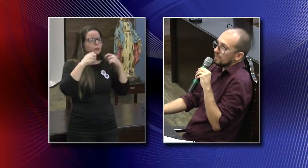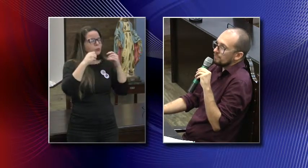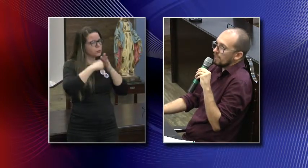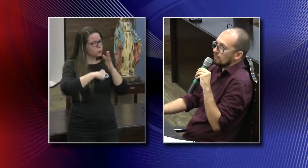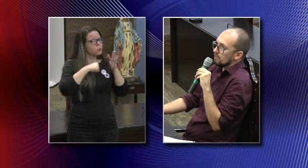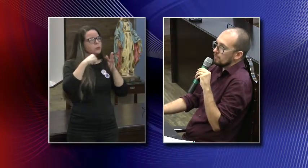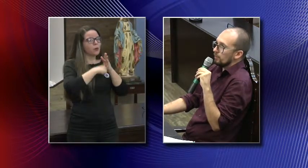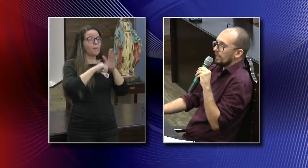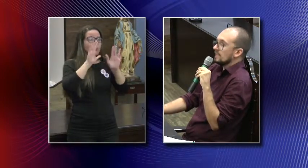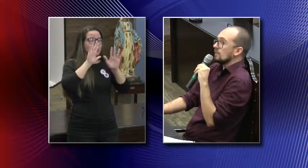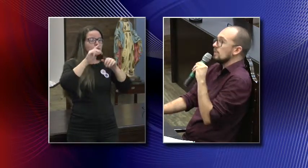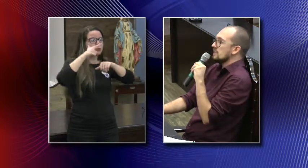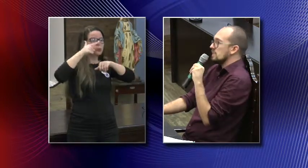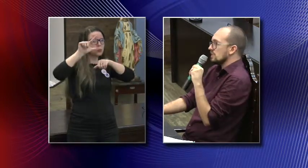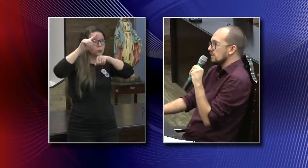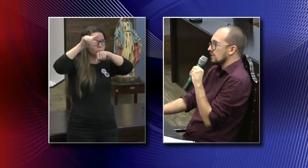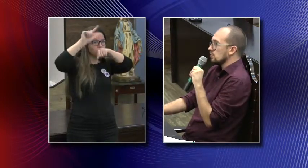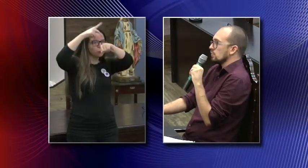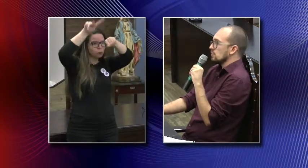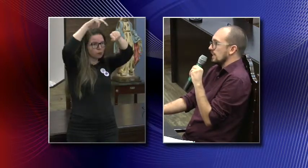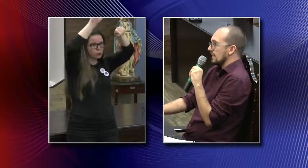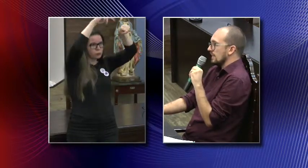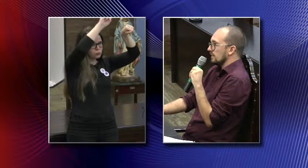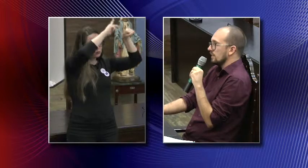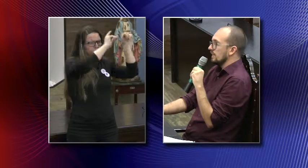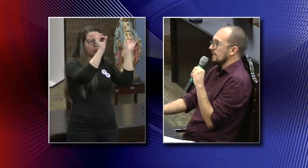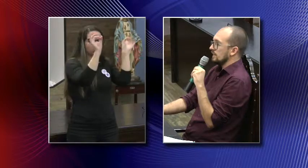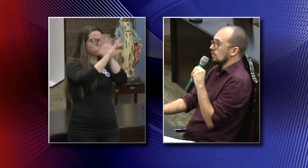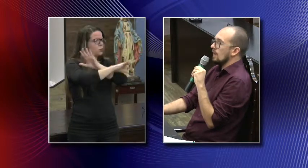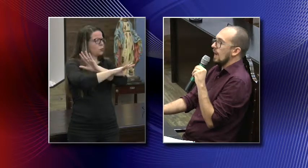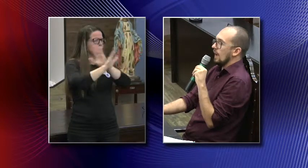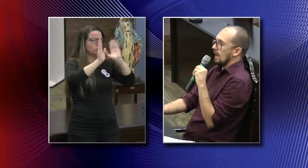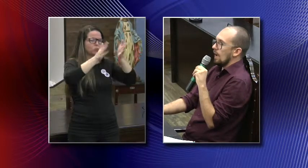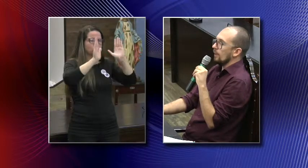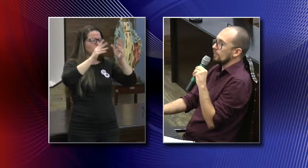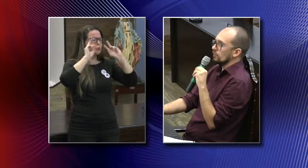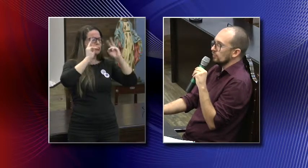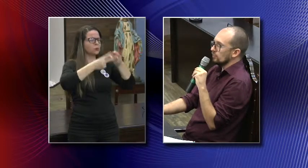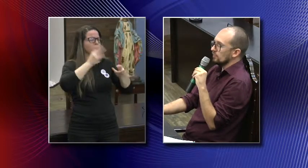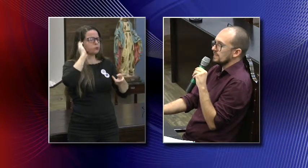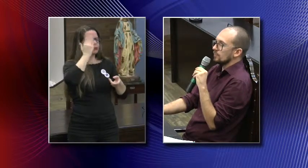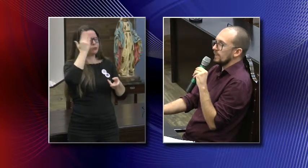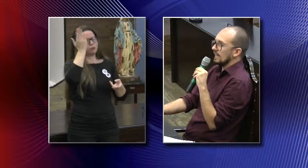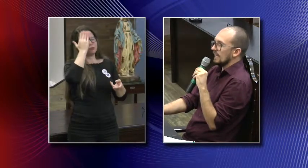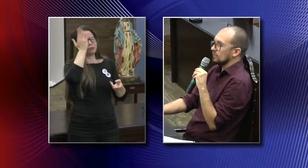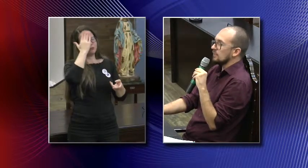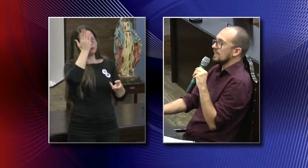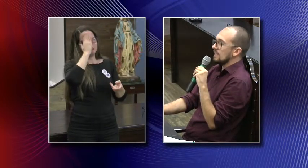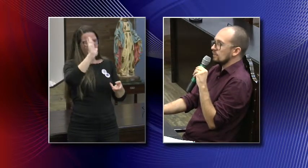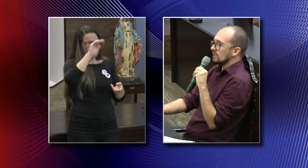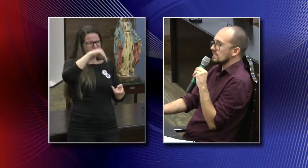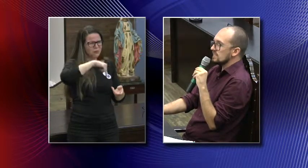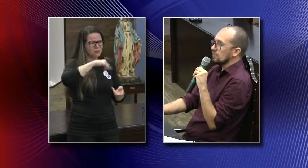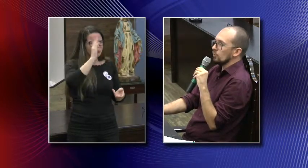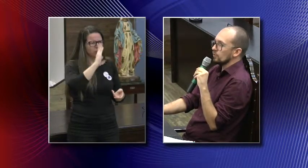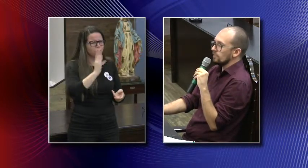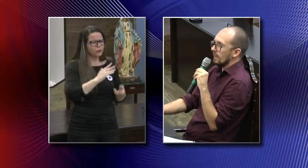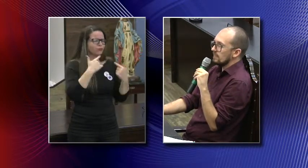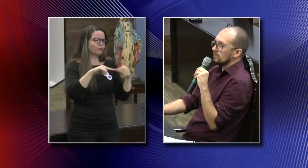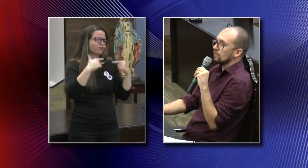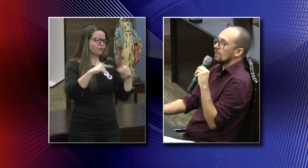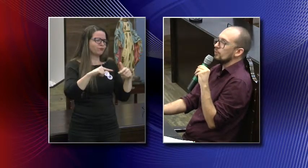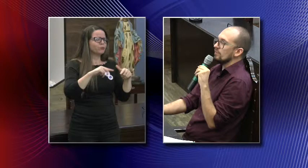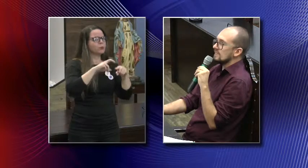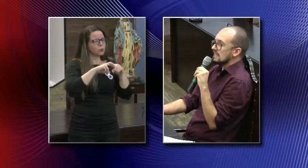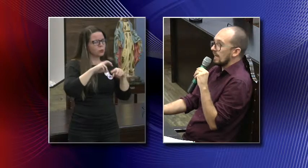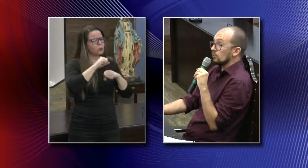não identificam isso, porque ainda não existe surdo-cegueira. Então, ao redor do mundo, fazendo um paralelo, isso já existe em outros